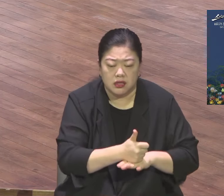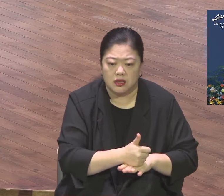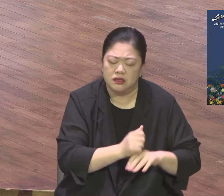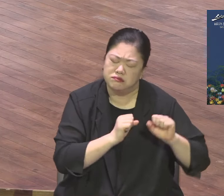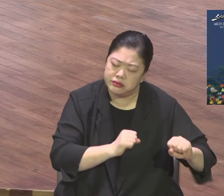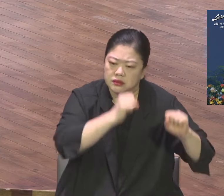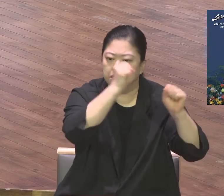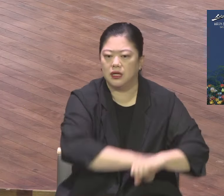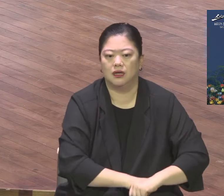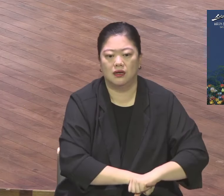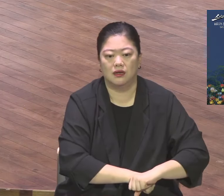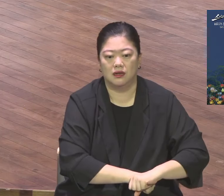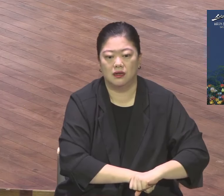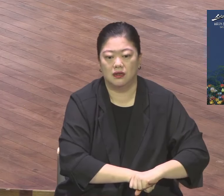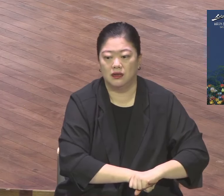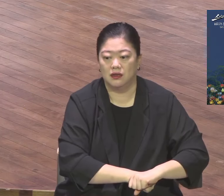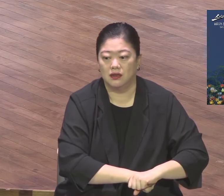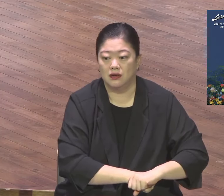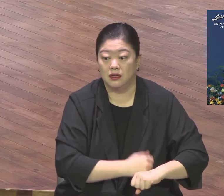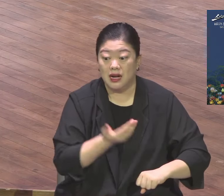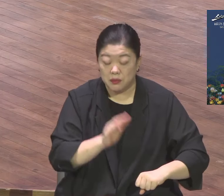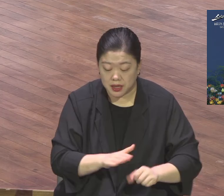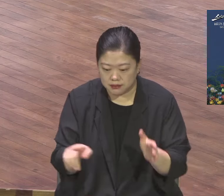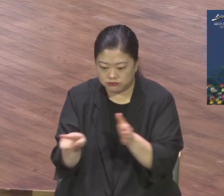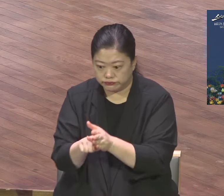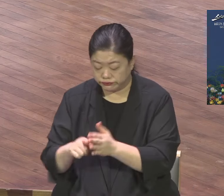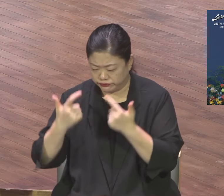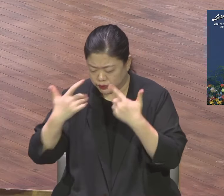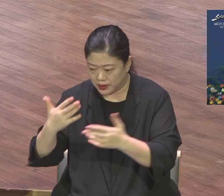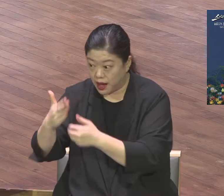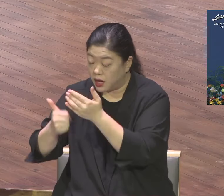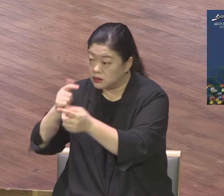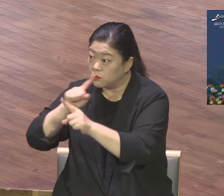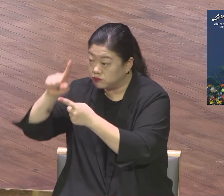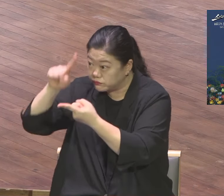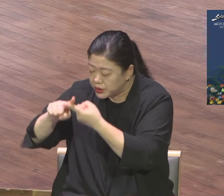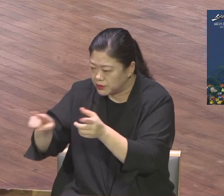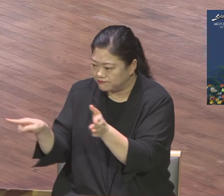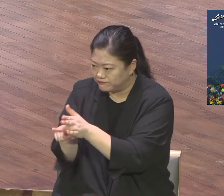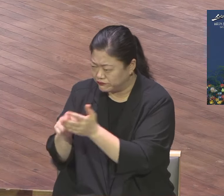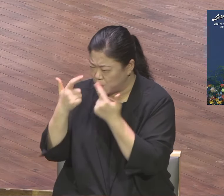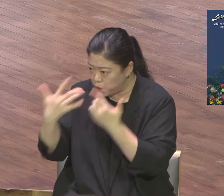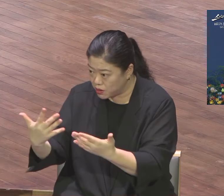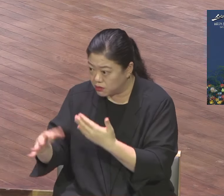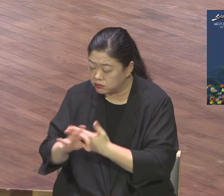언약적 도전하는 사람이 심지가 견고한 사람이다.